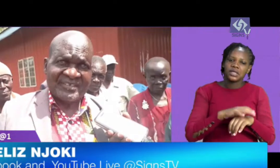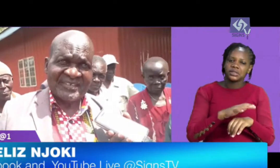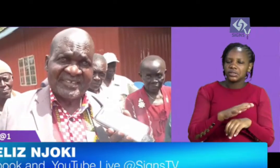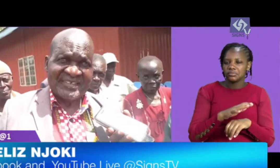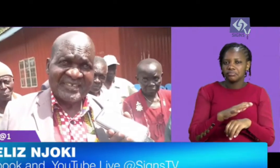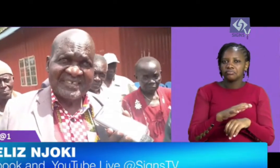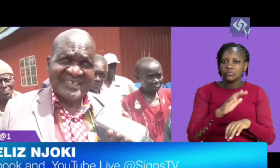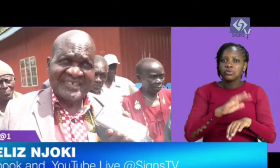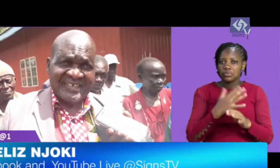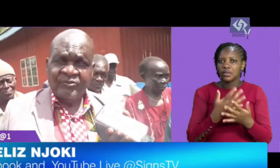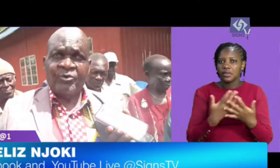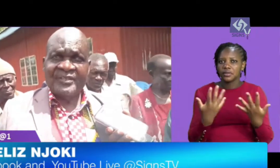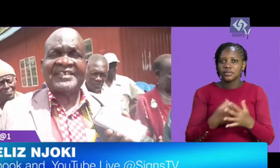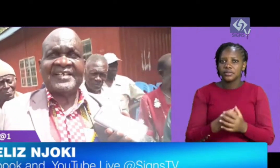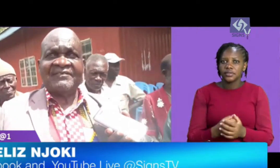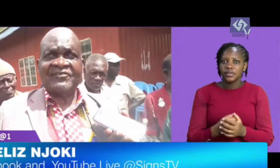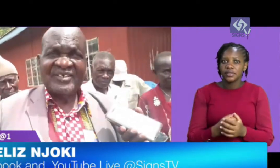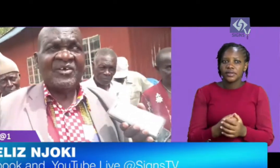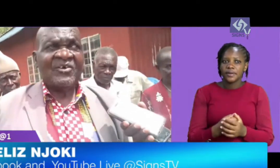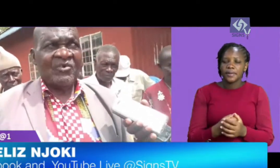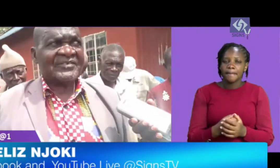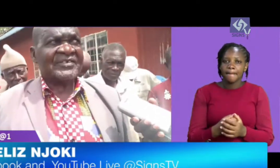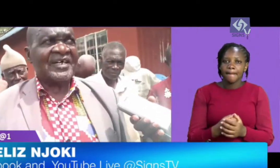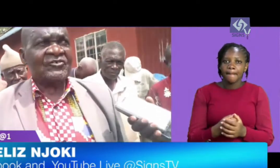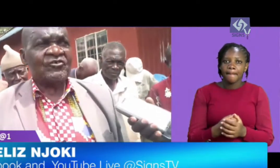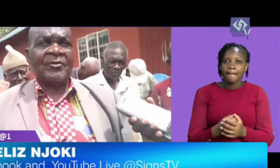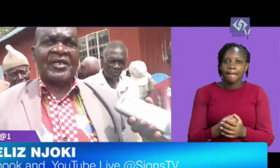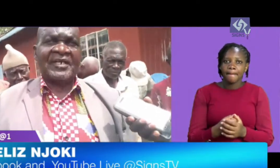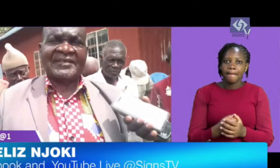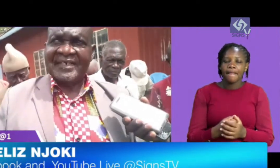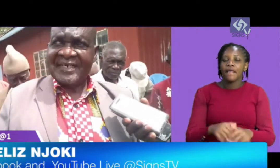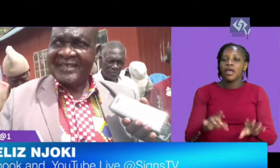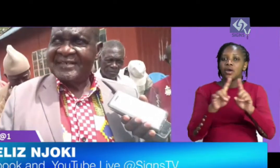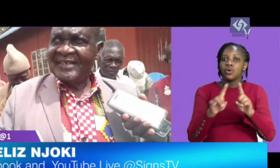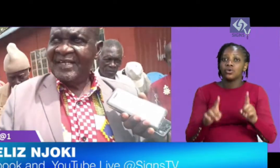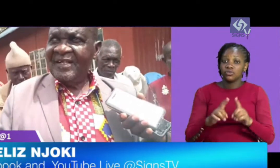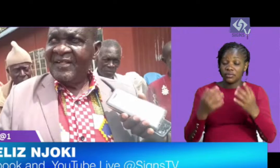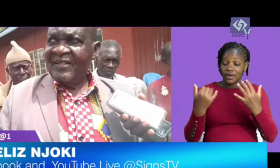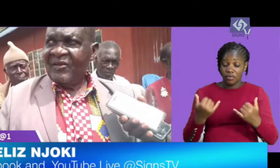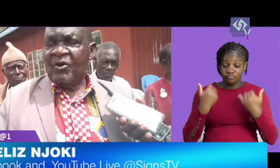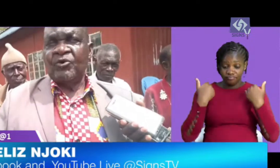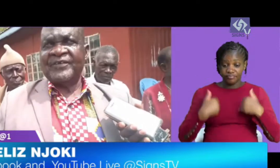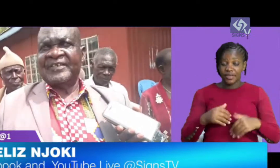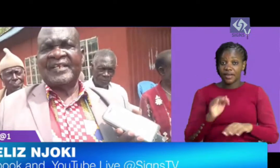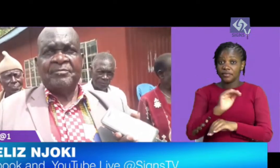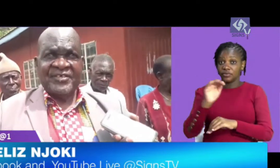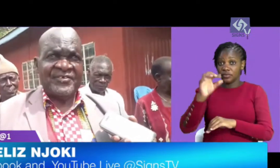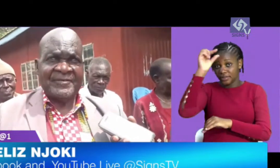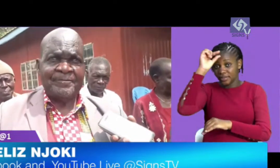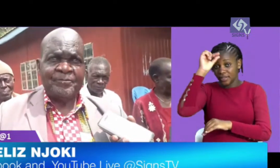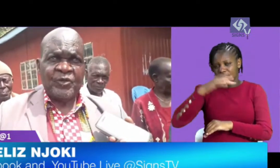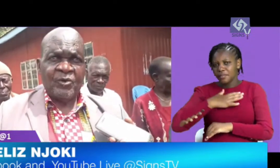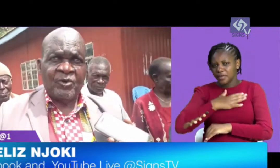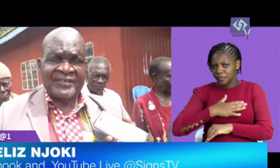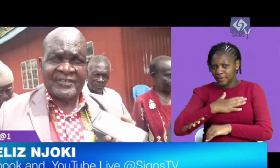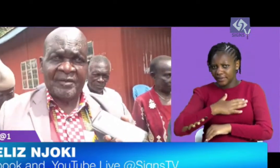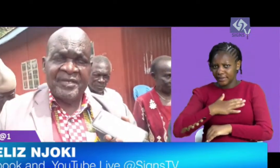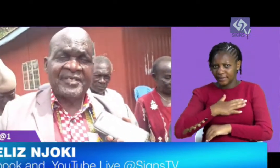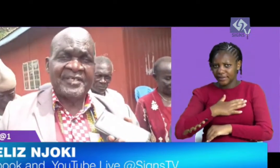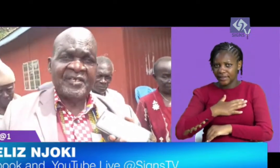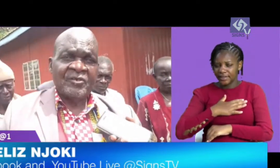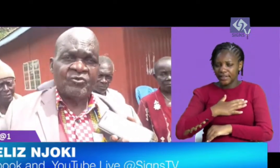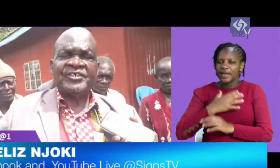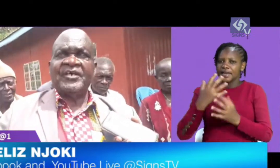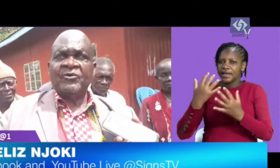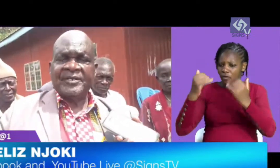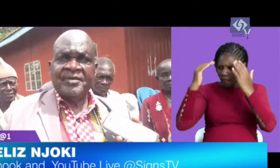kilograms. Ikiwa weather itaenda vizuri. Kwanza kitu ambacho nataka serikali waongeze tena bei. Waongeze